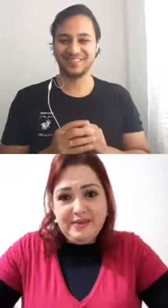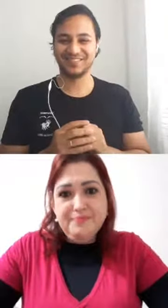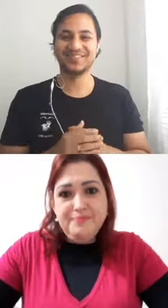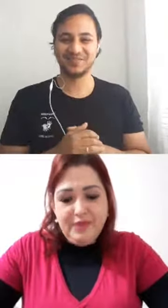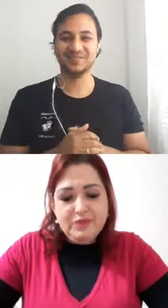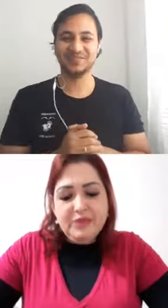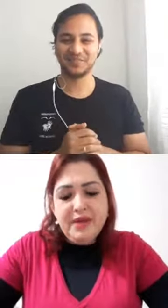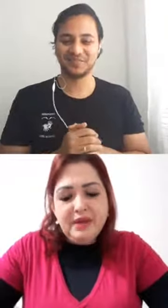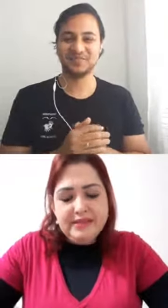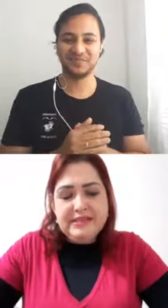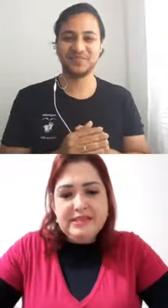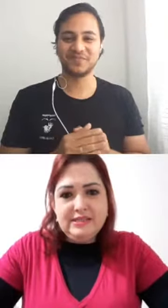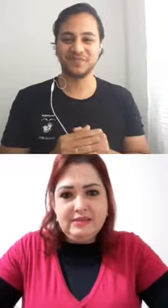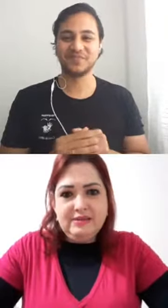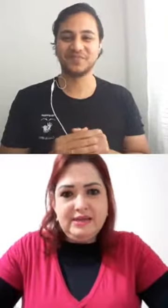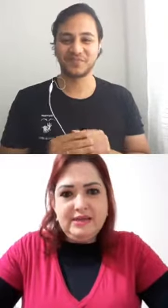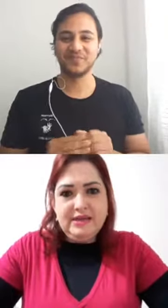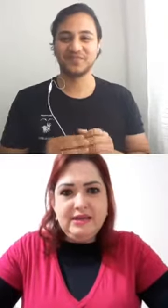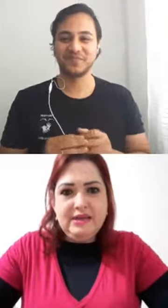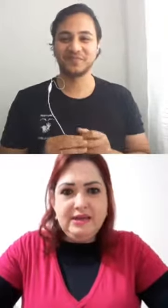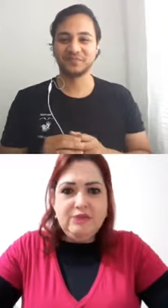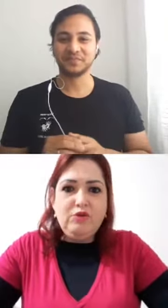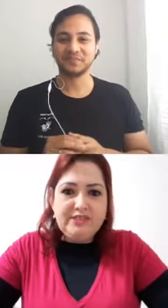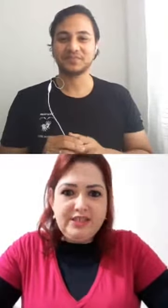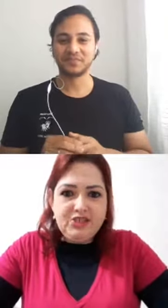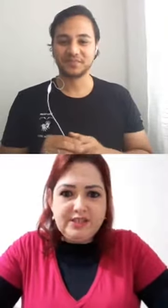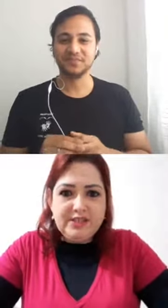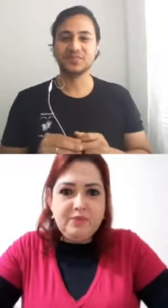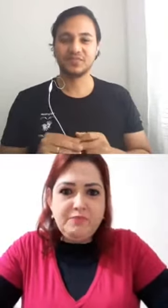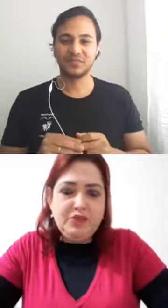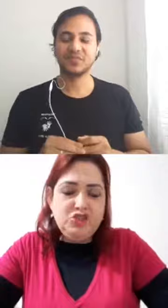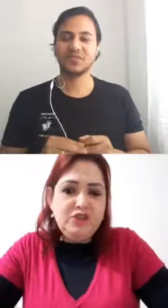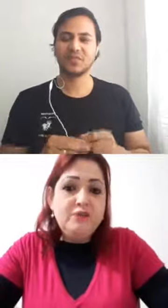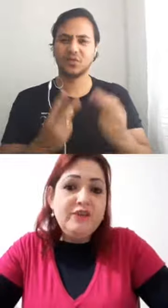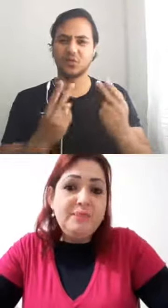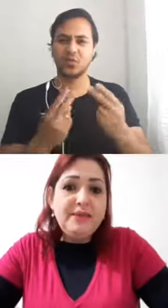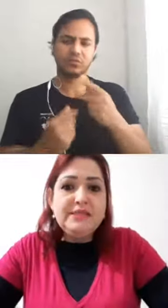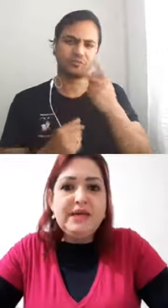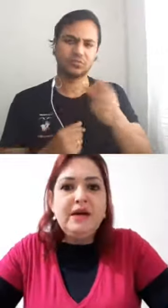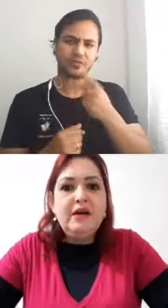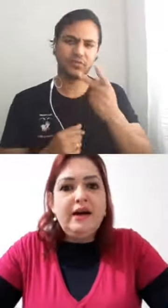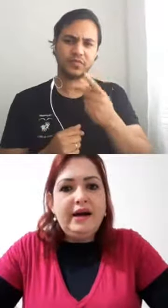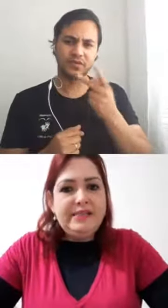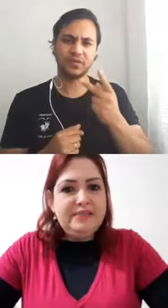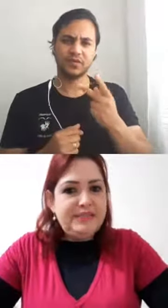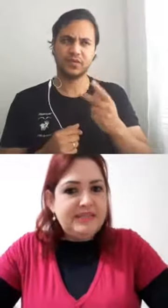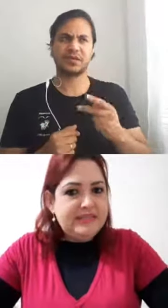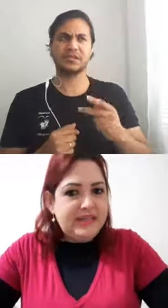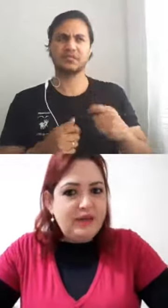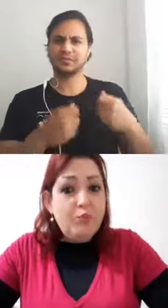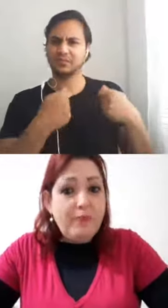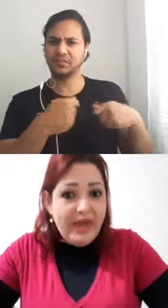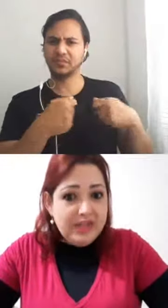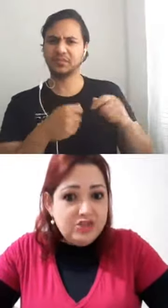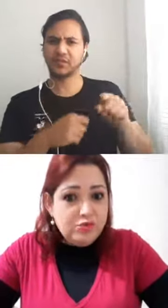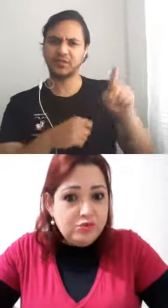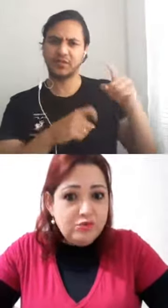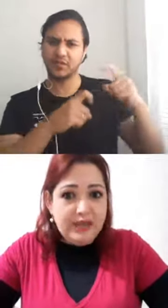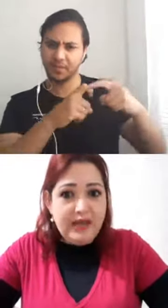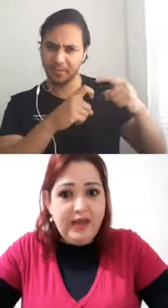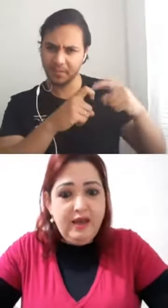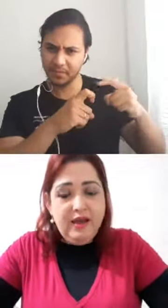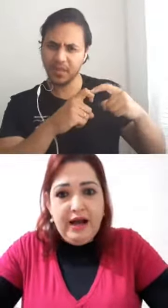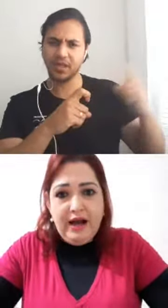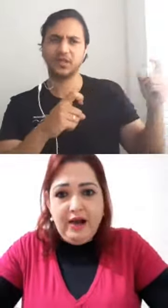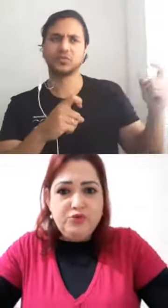É, eu também, assim, igual você disse, a gente não vai pensar, se precisar ir a um médico,